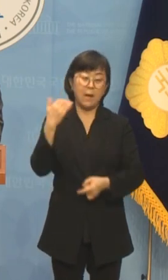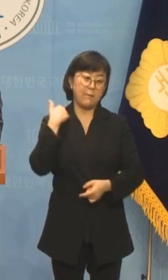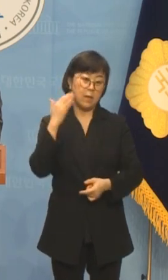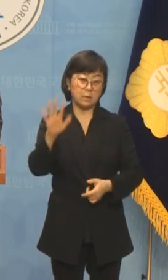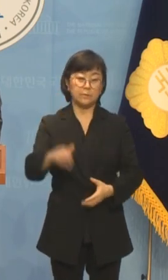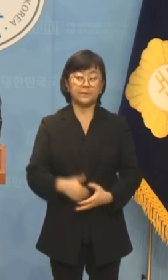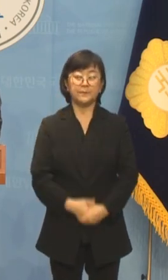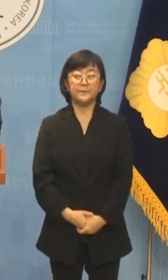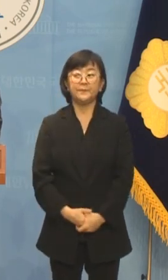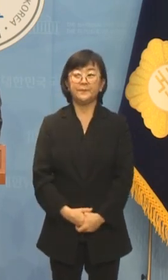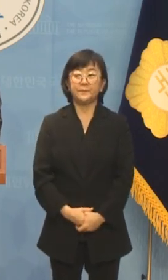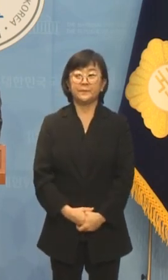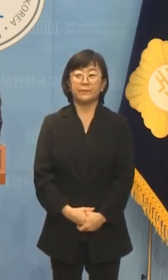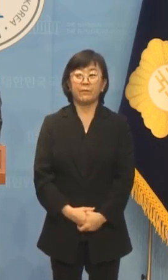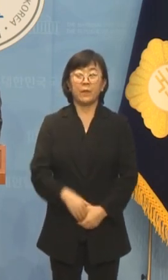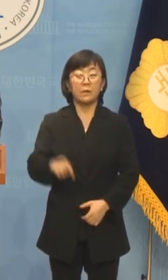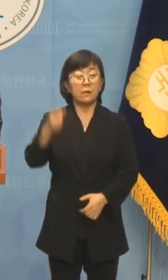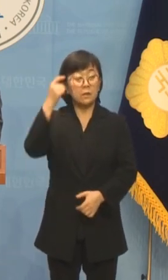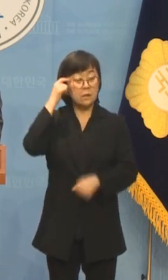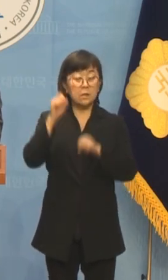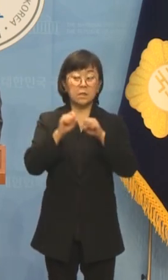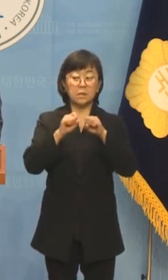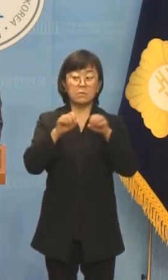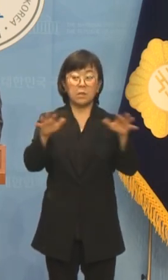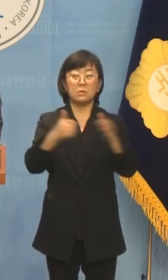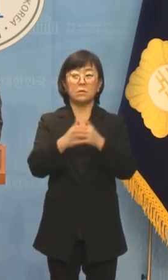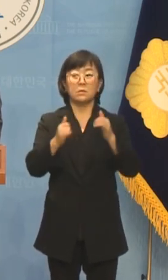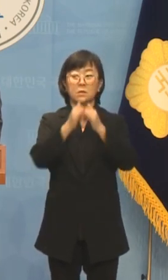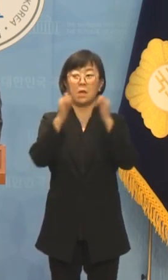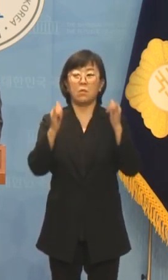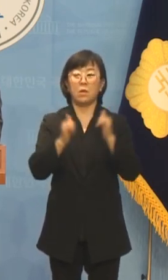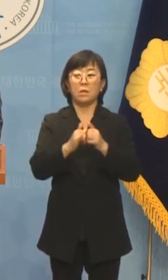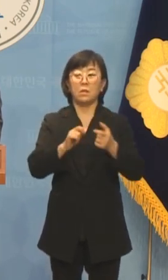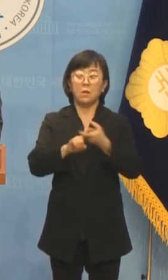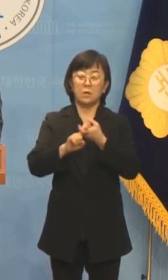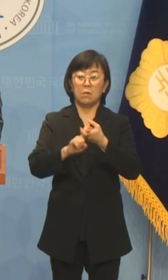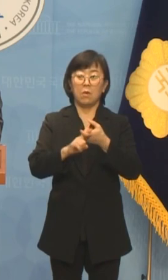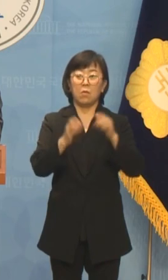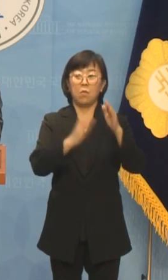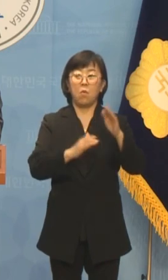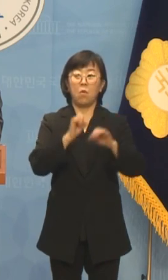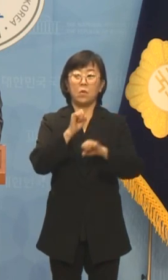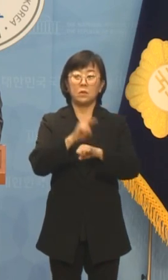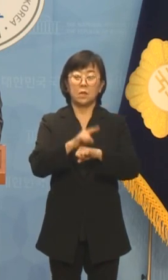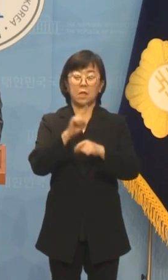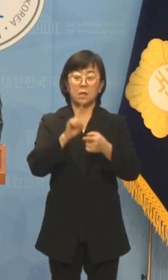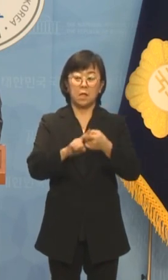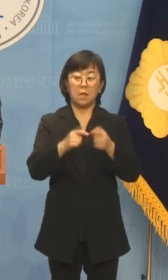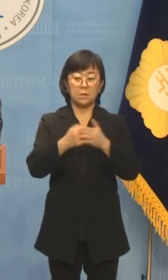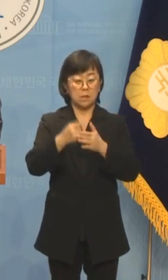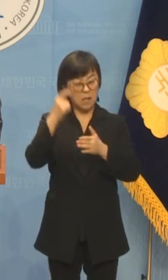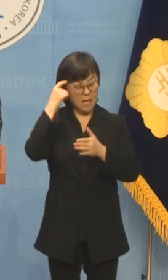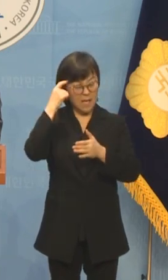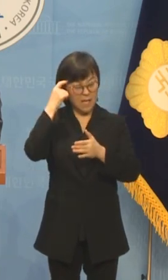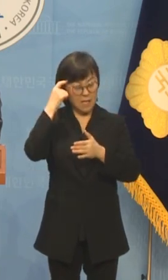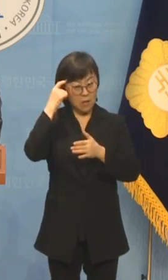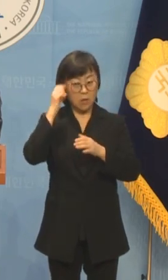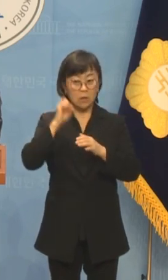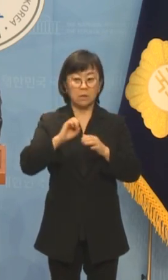합니다. 그런 인식이 퍼질수록 우리 사회는 연대와 공공성에 대한 상상력을 잃을